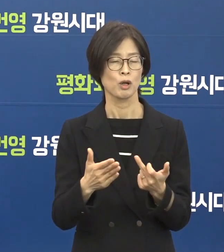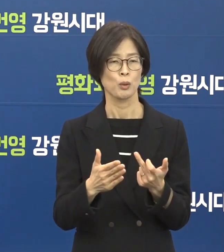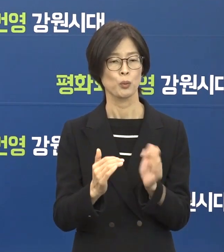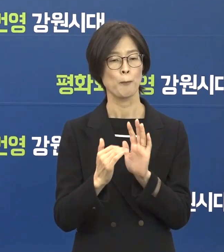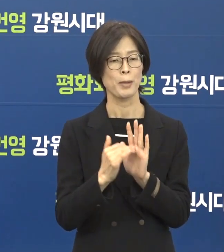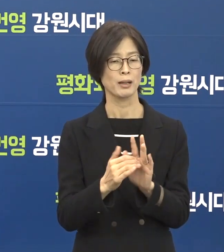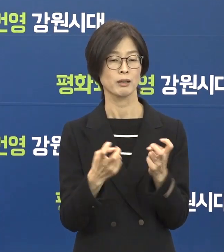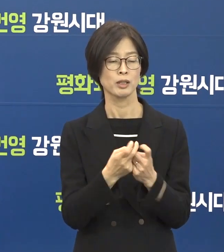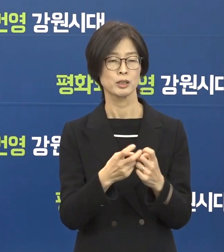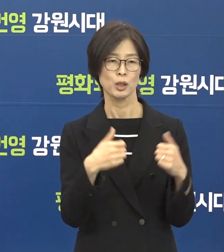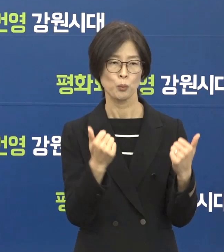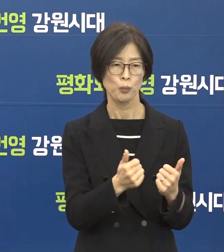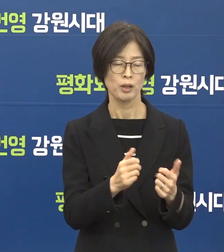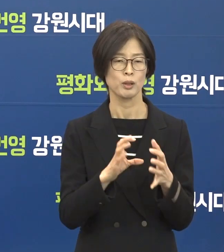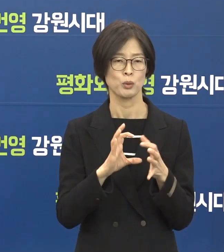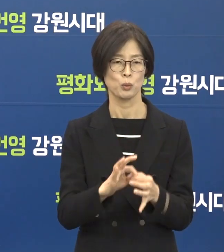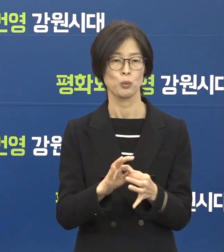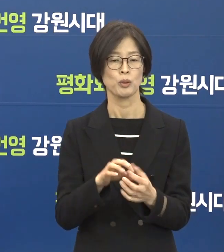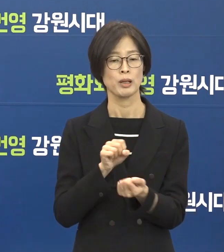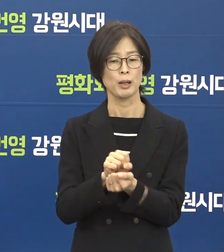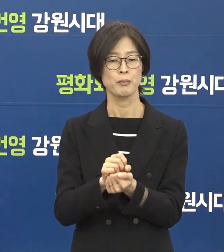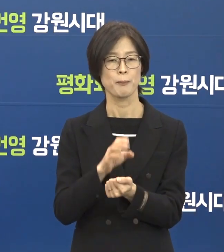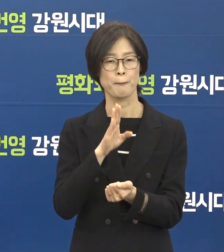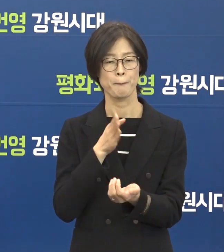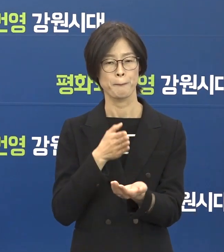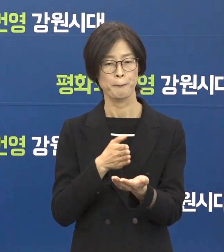통해 도내 감염병 전문가를 모시고